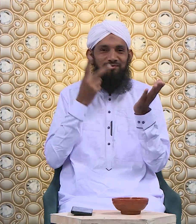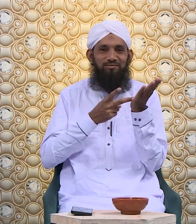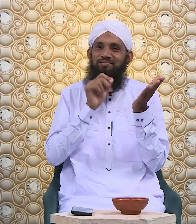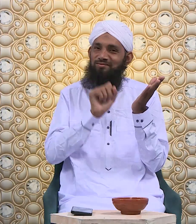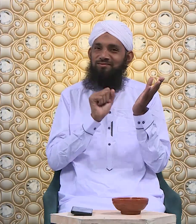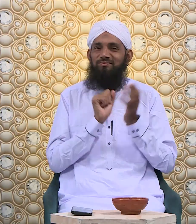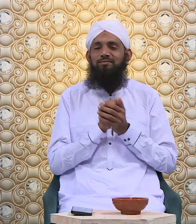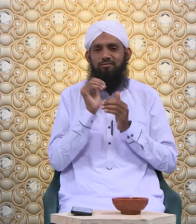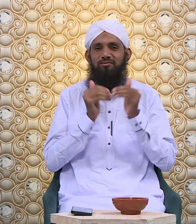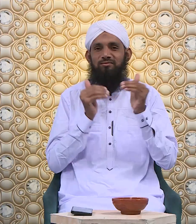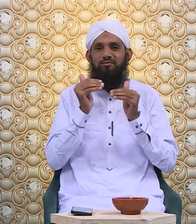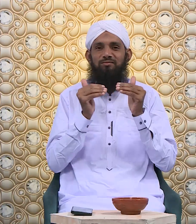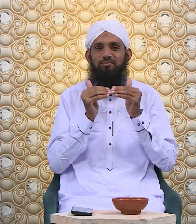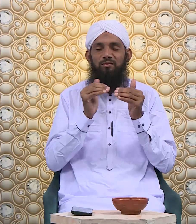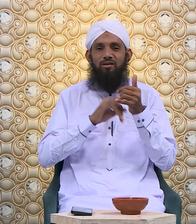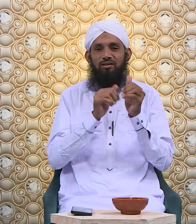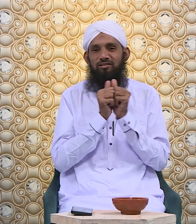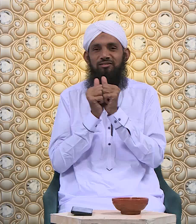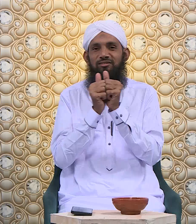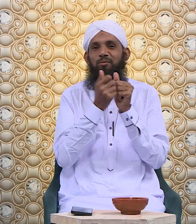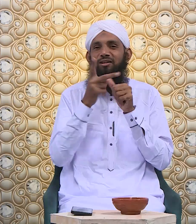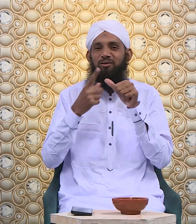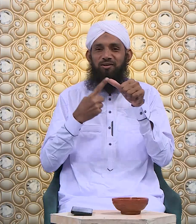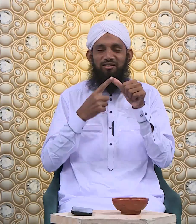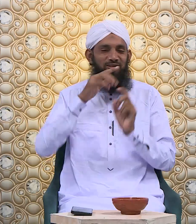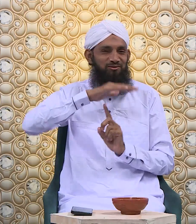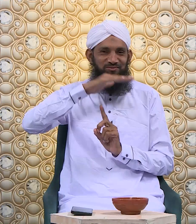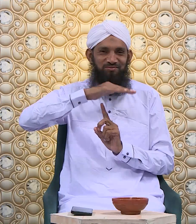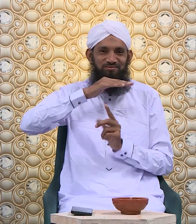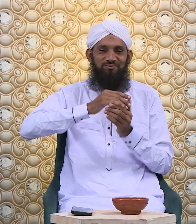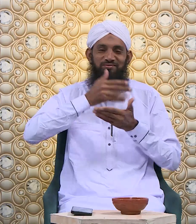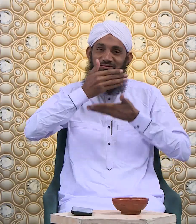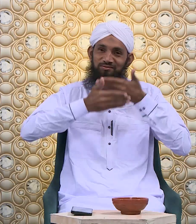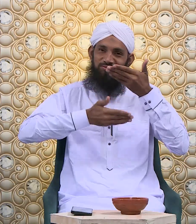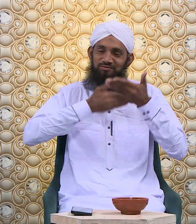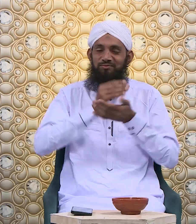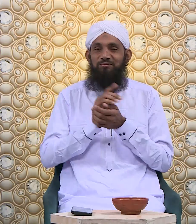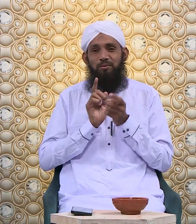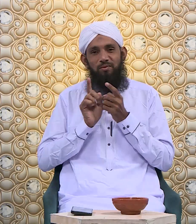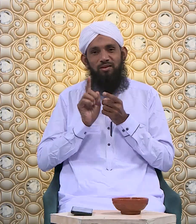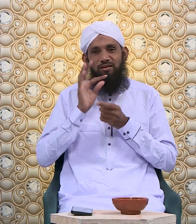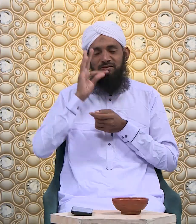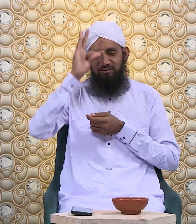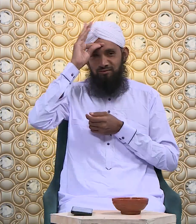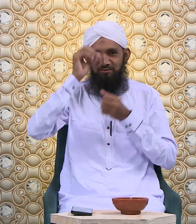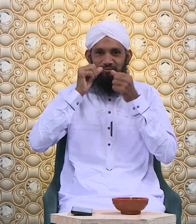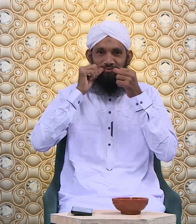چنانچہ حضرت انز بن مالک رضی اللہ تعالی عنہ فرماتے ہیں کہ رسول اللہ صلی اللہ علیہ وآلہ وسلم